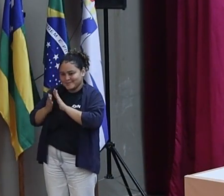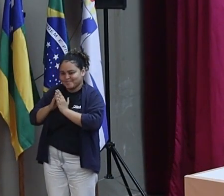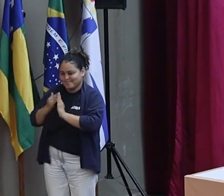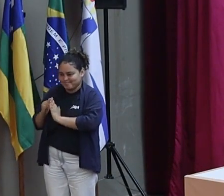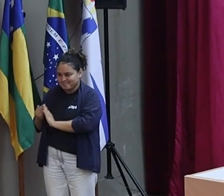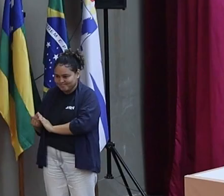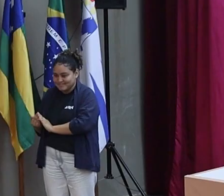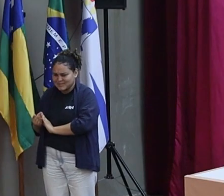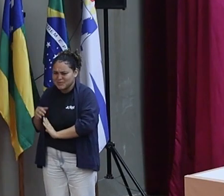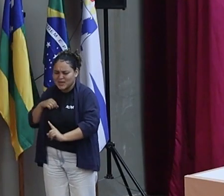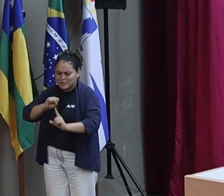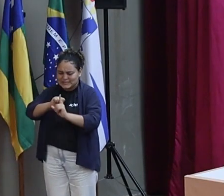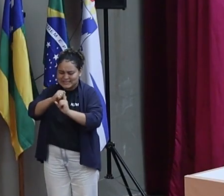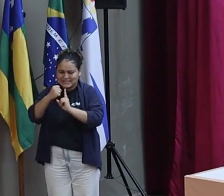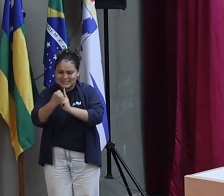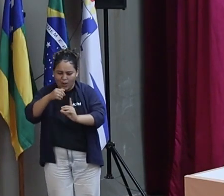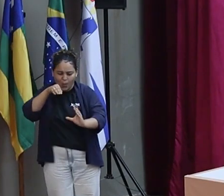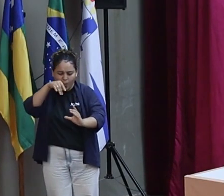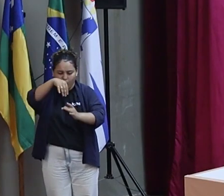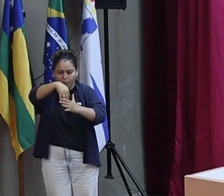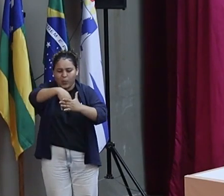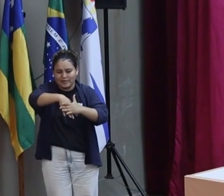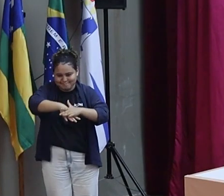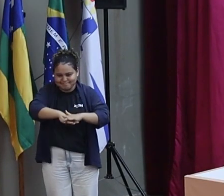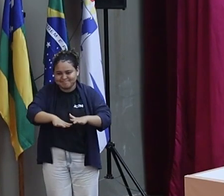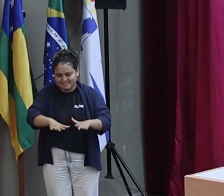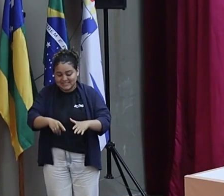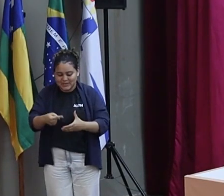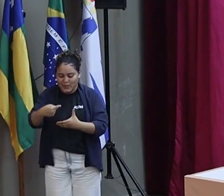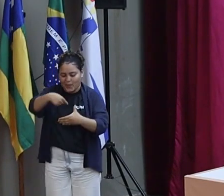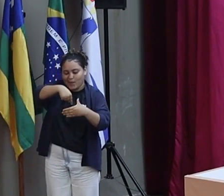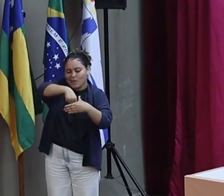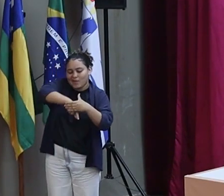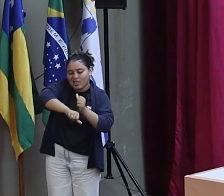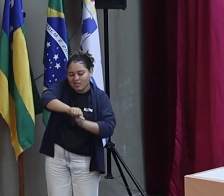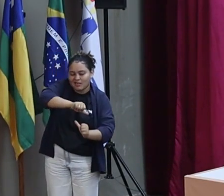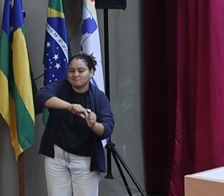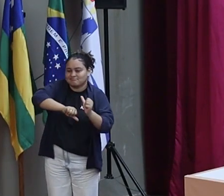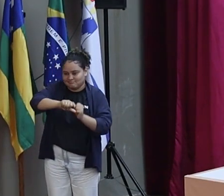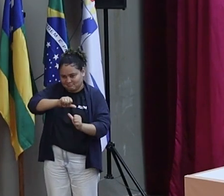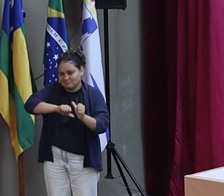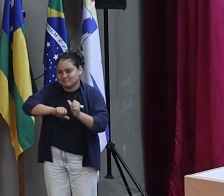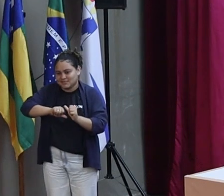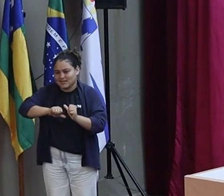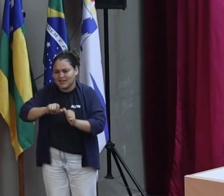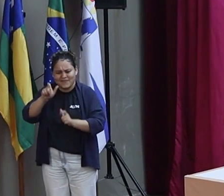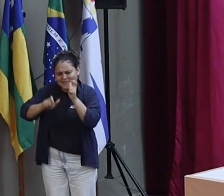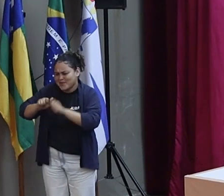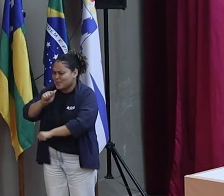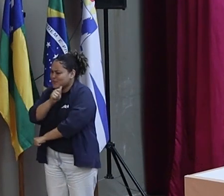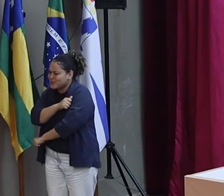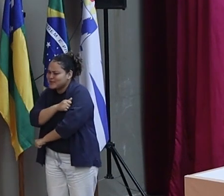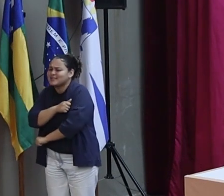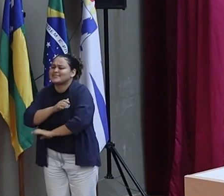poema, mataremos o sistema por dentro. Então, por dentro ela vai sendo modificada, né? Porque esses estudantes